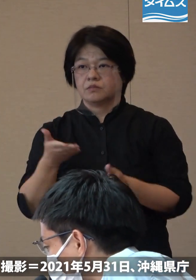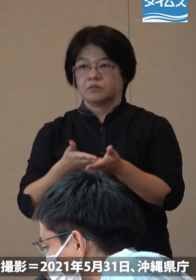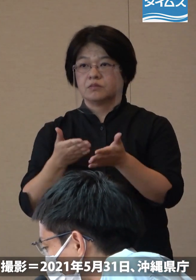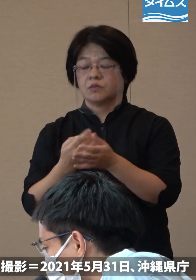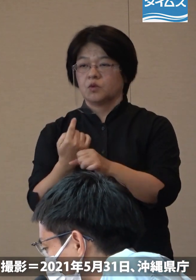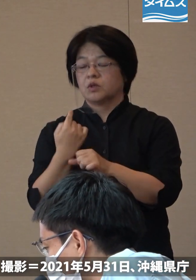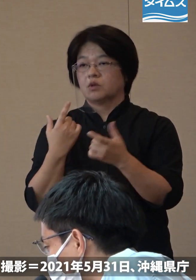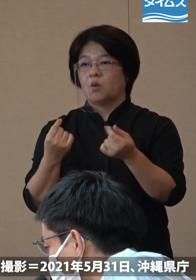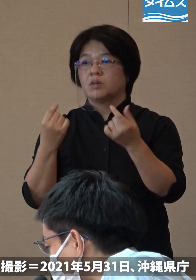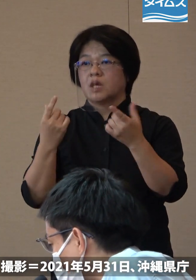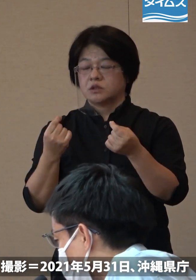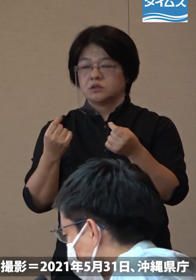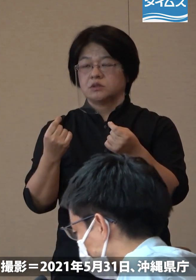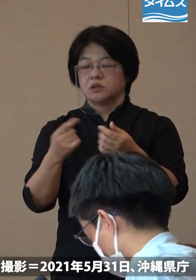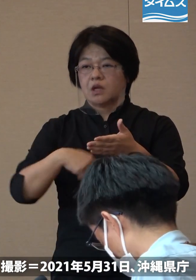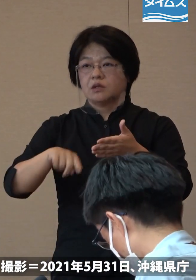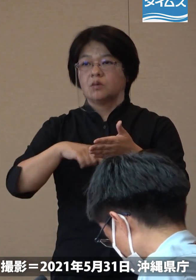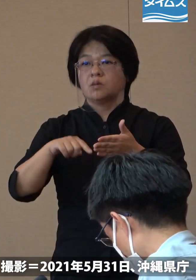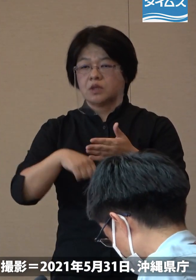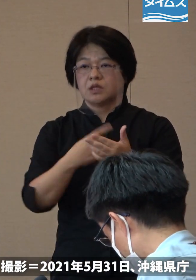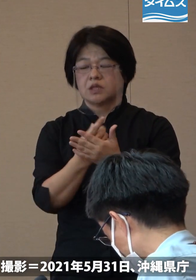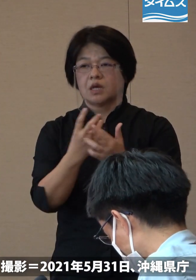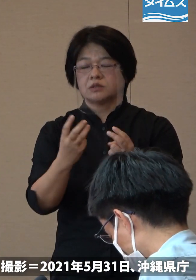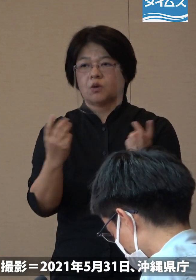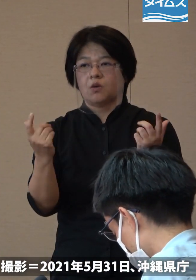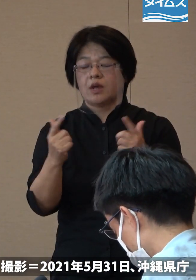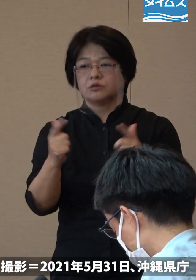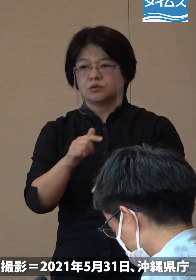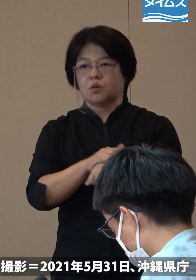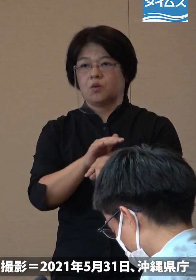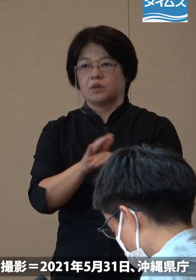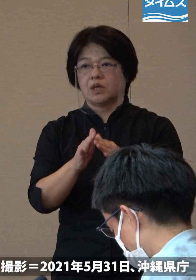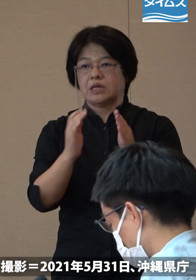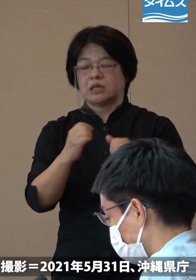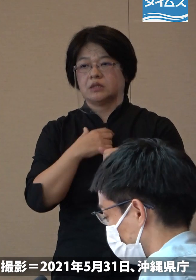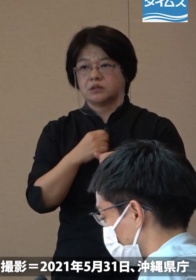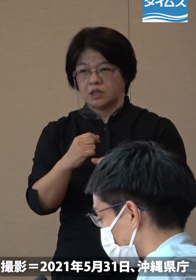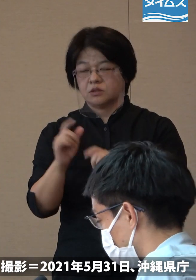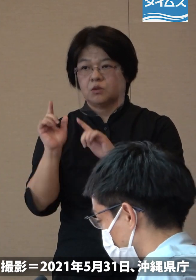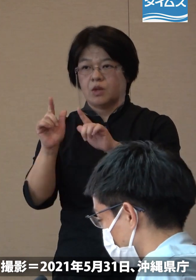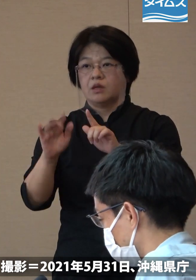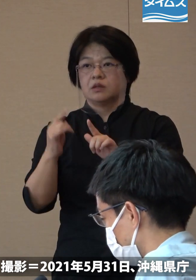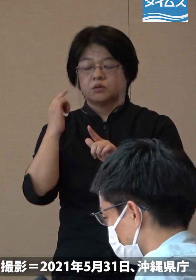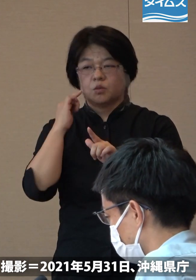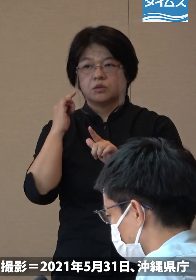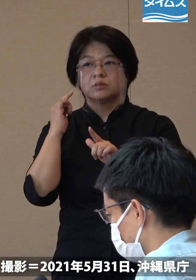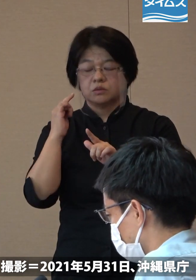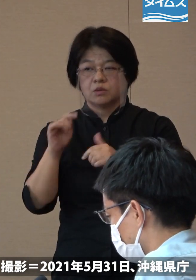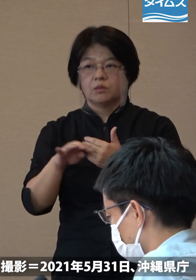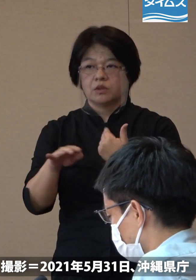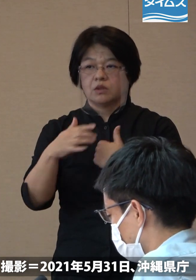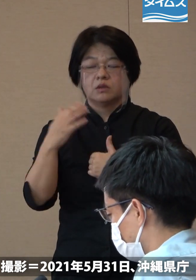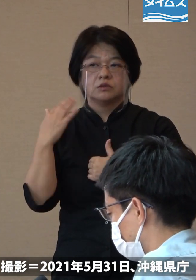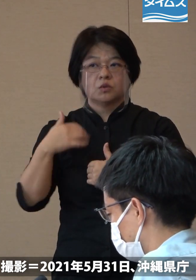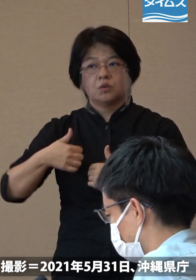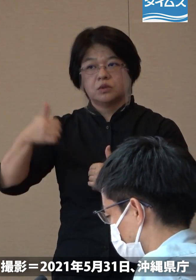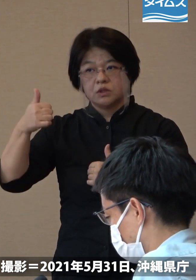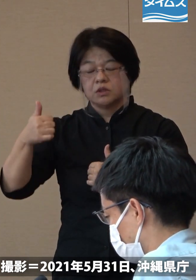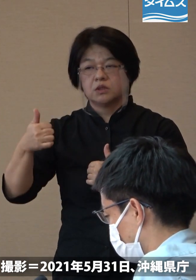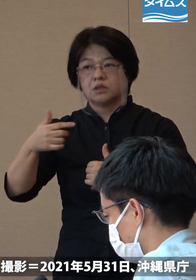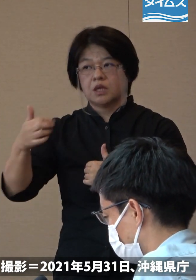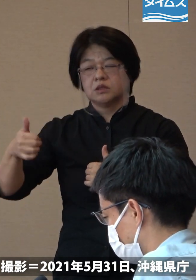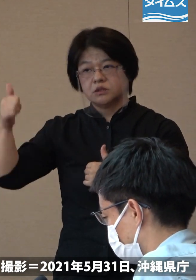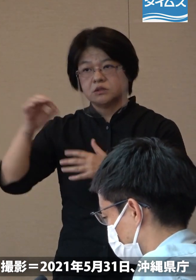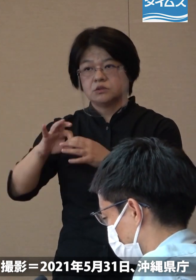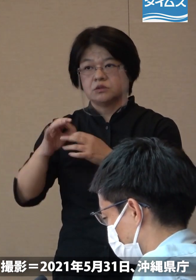昨年度規模を大幅に縮小するという見通しに示されましたけれども、総理や関東大臣もですね、県外から